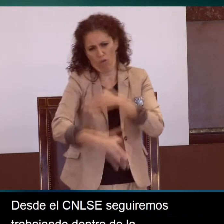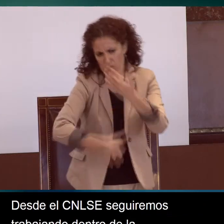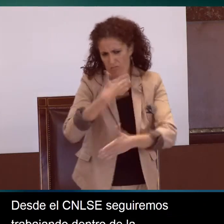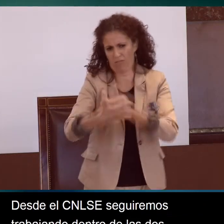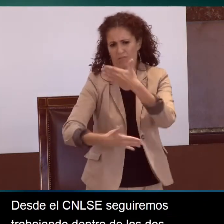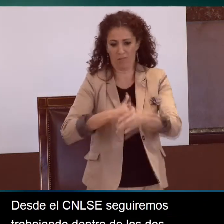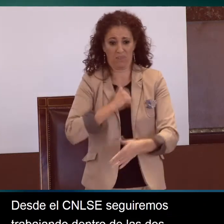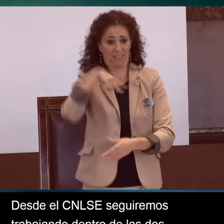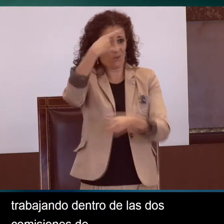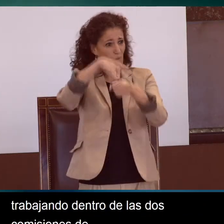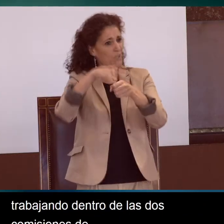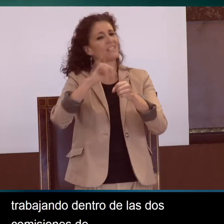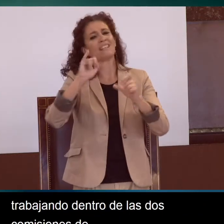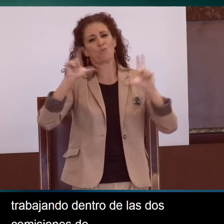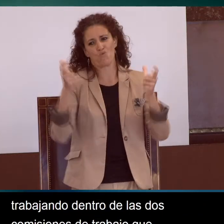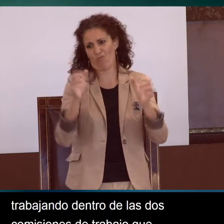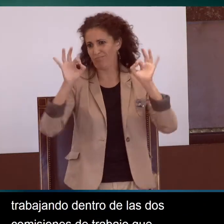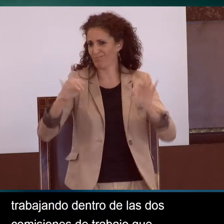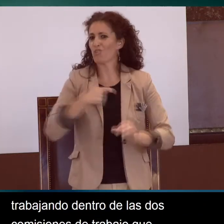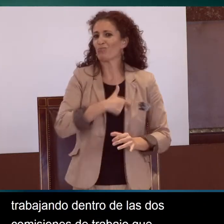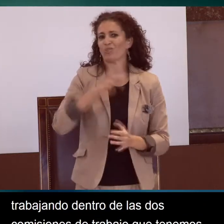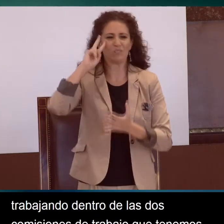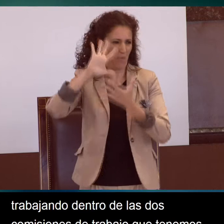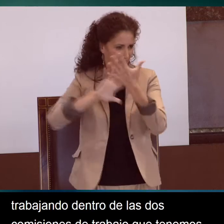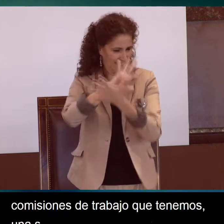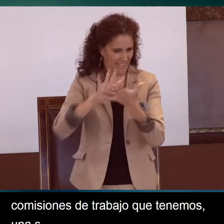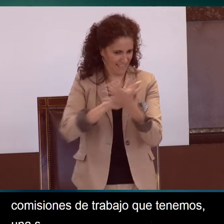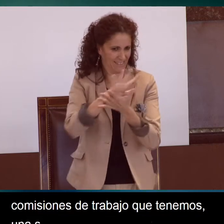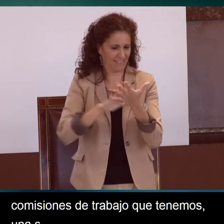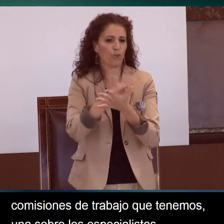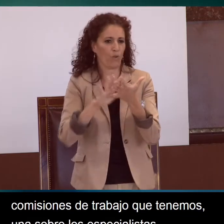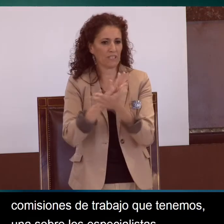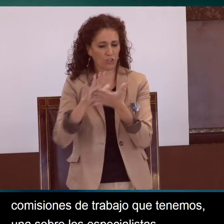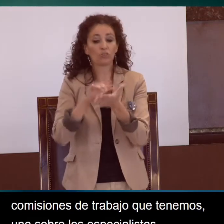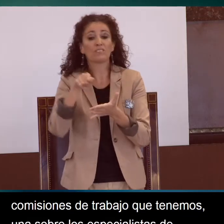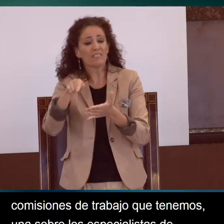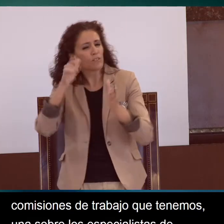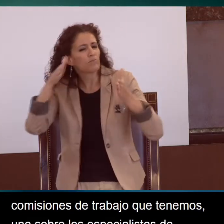y otra de los intérpretes y guías intérpretes. De hecho, el próximo lunes tenemos una reunión de la Comisión de Especialistas de Lengua de Signos